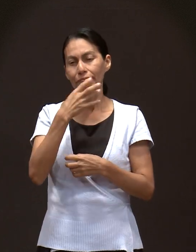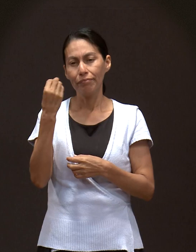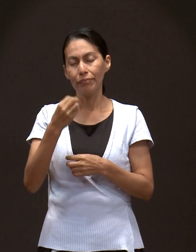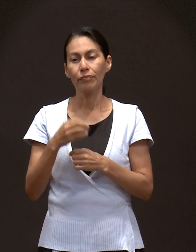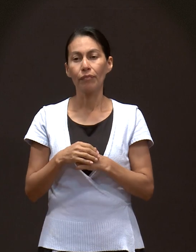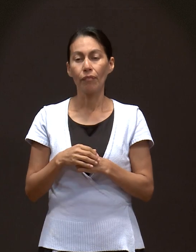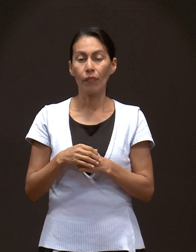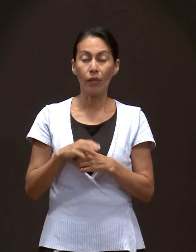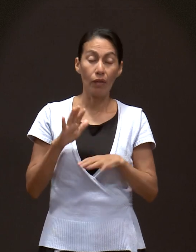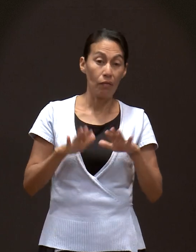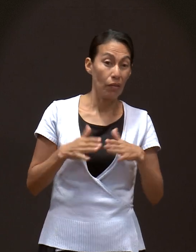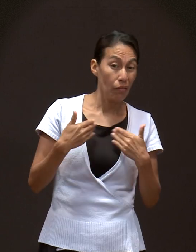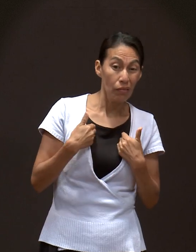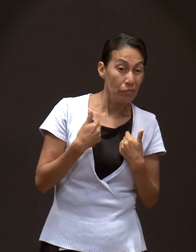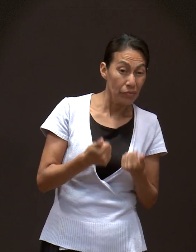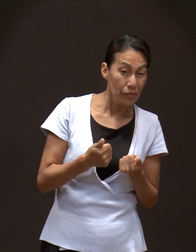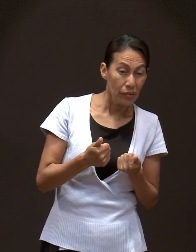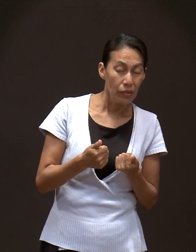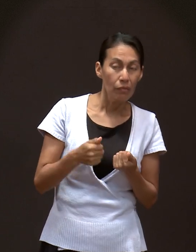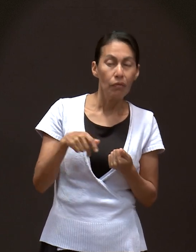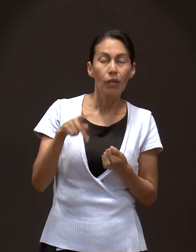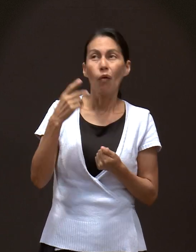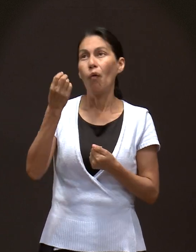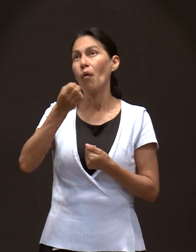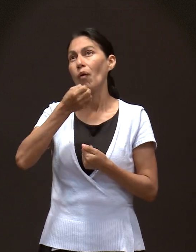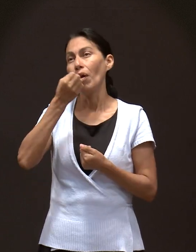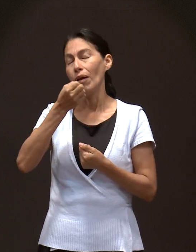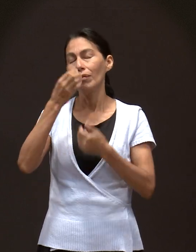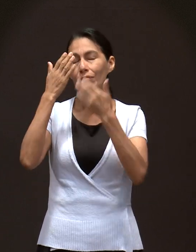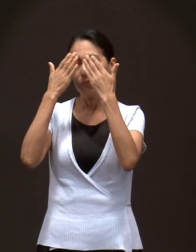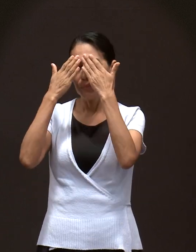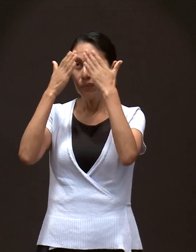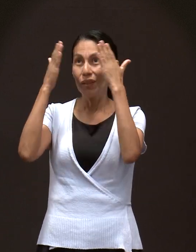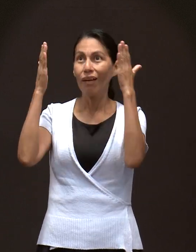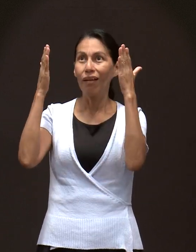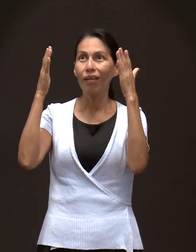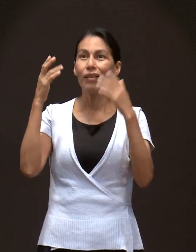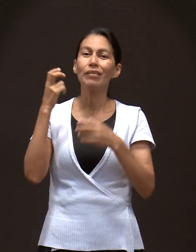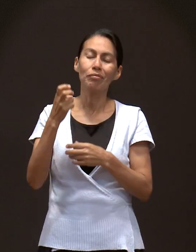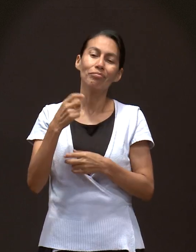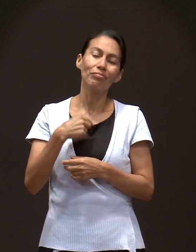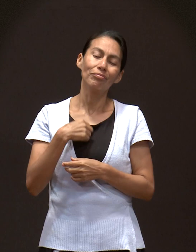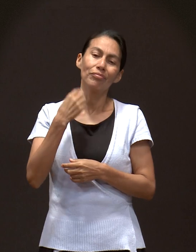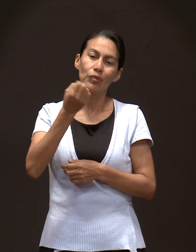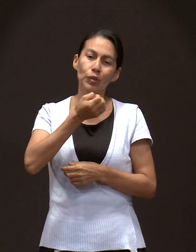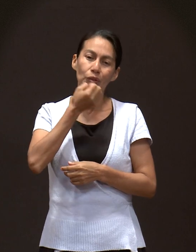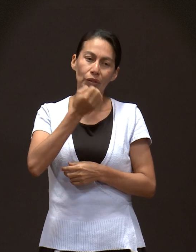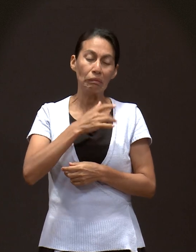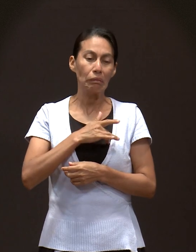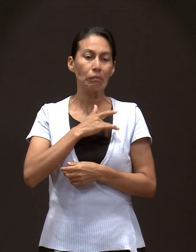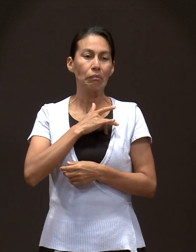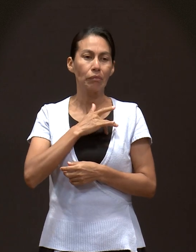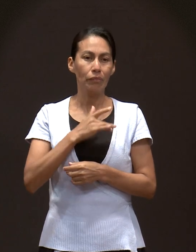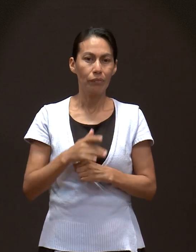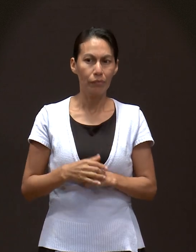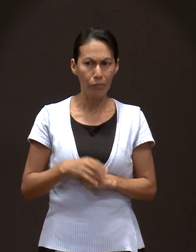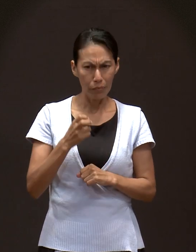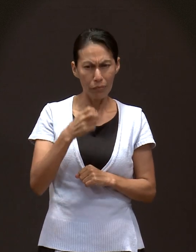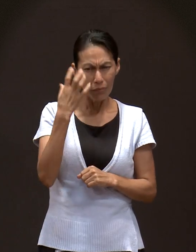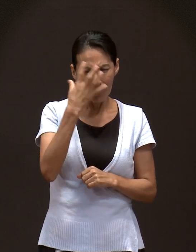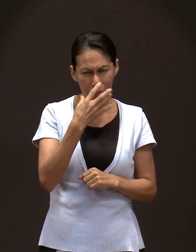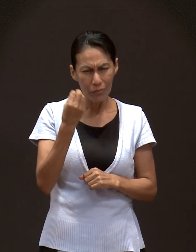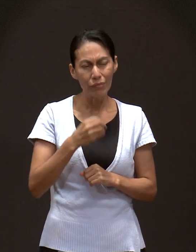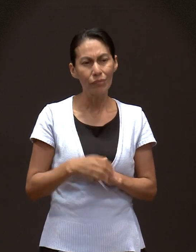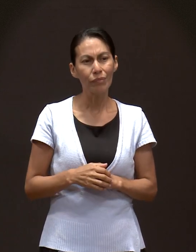y entiendes muchas cosas que quizás a simple vista no puedes comprender. Entonces, creo que ahí inició ese deseo de orar.